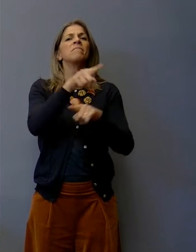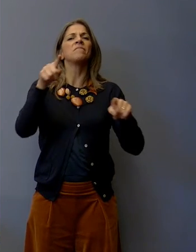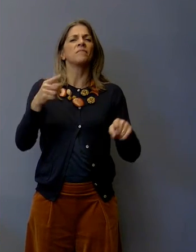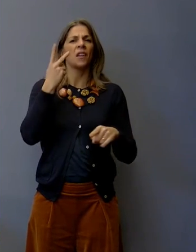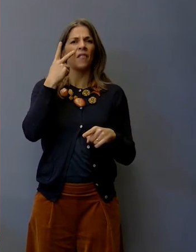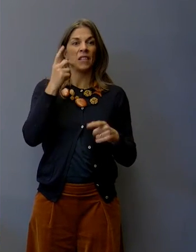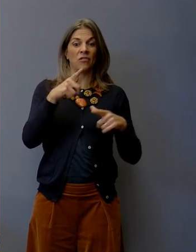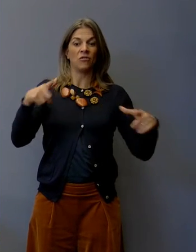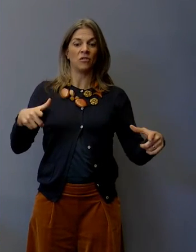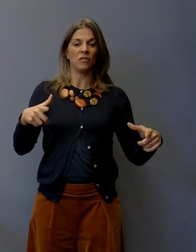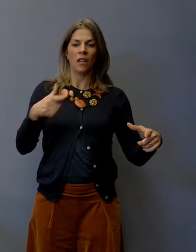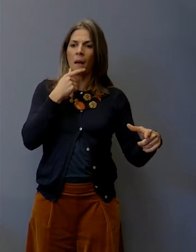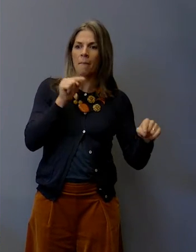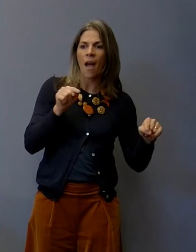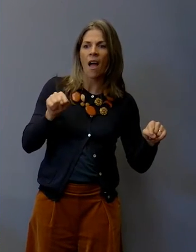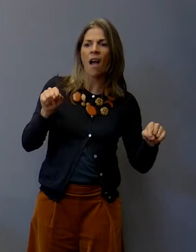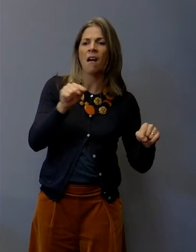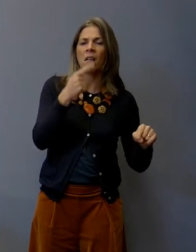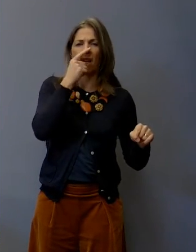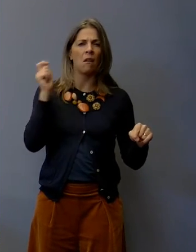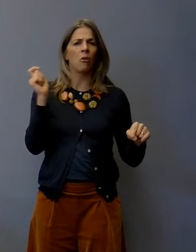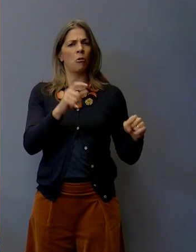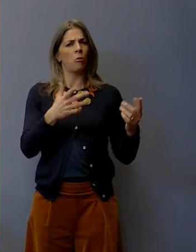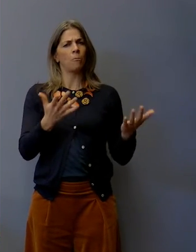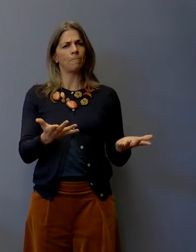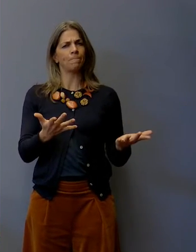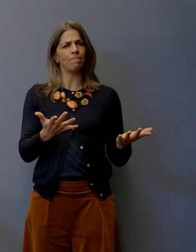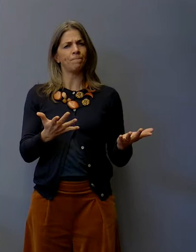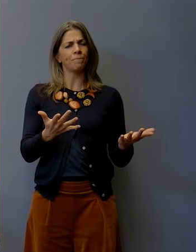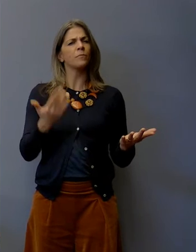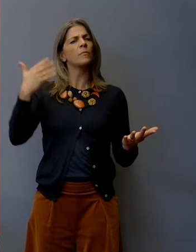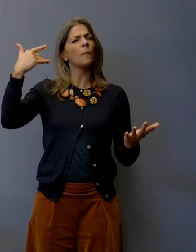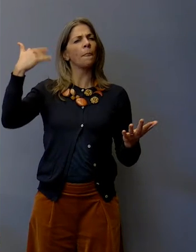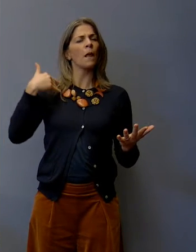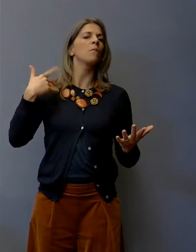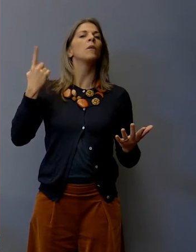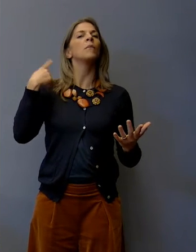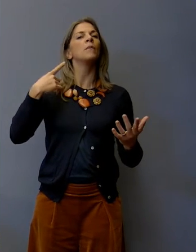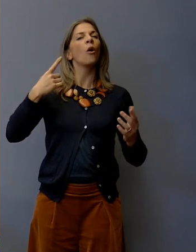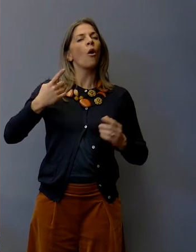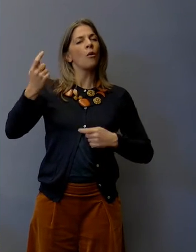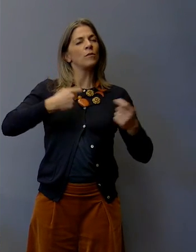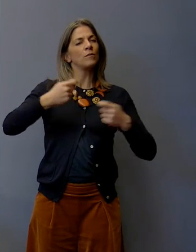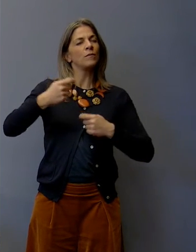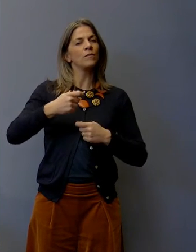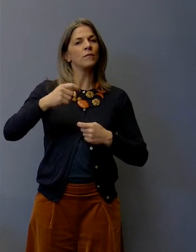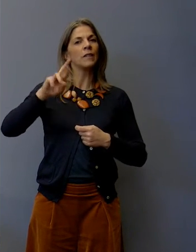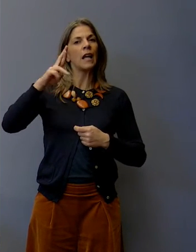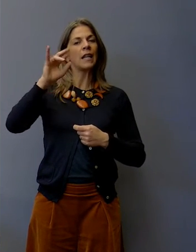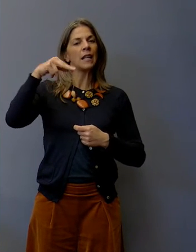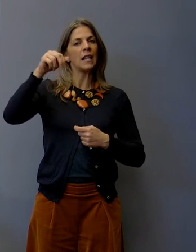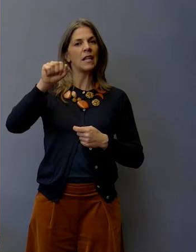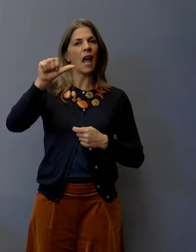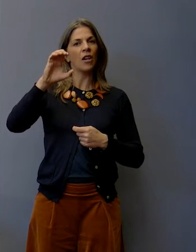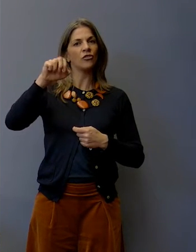cittadino si è vista quella fine del grande e luminoso grande magazzino della rinascente e rallegrava il nostro centro